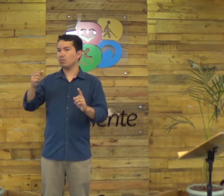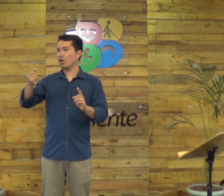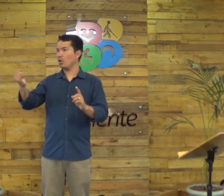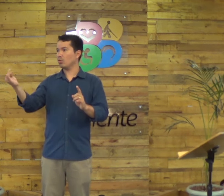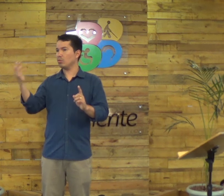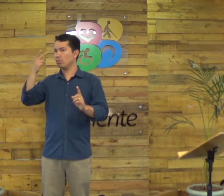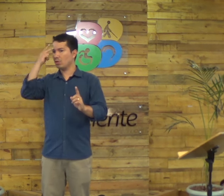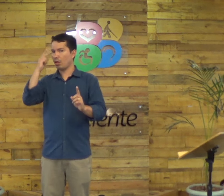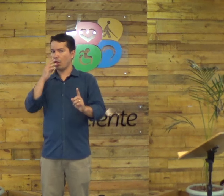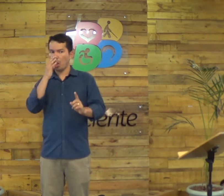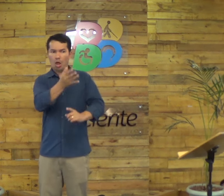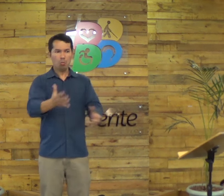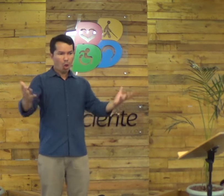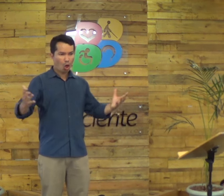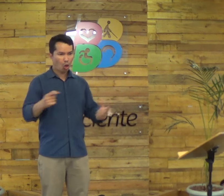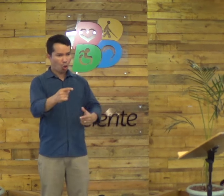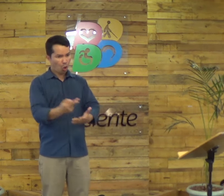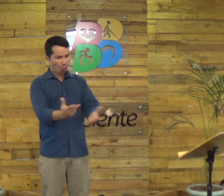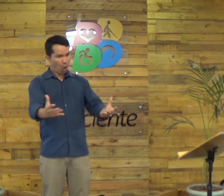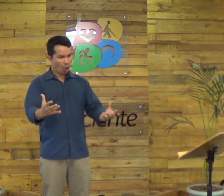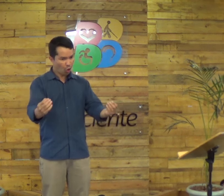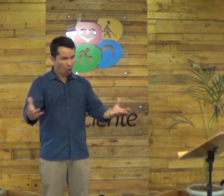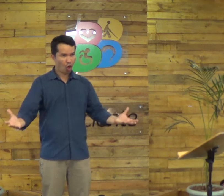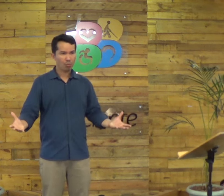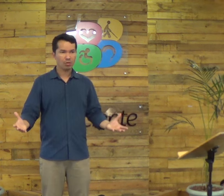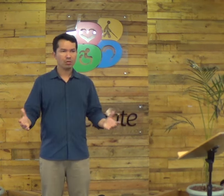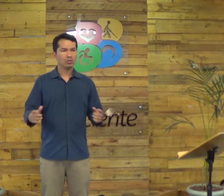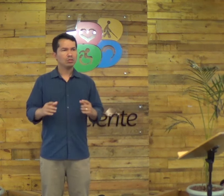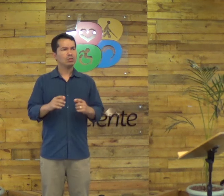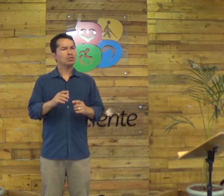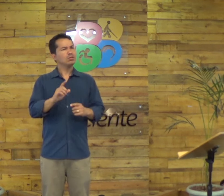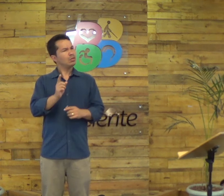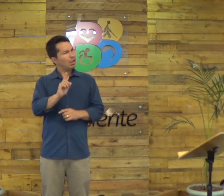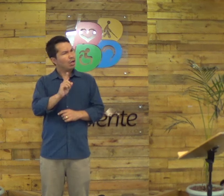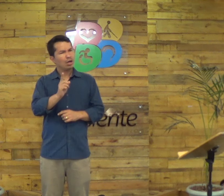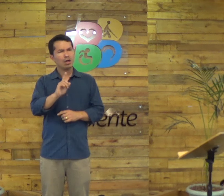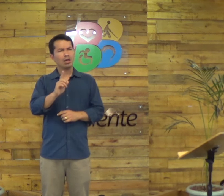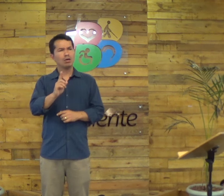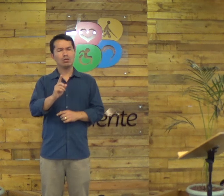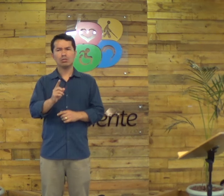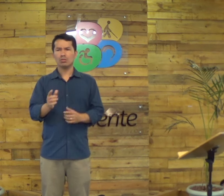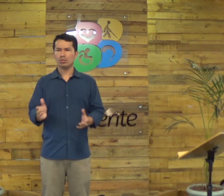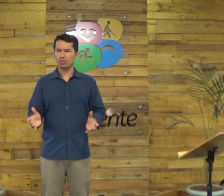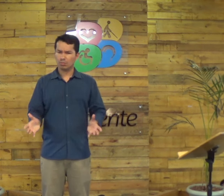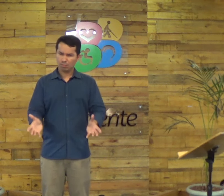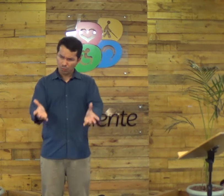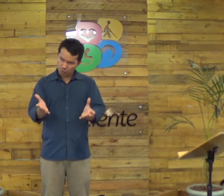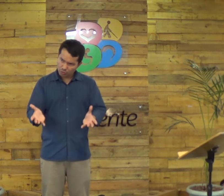e eu percebo que, as pessoas, falam, ah, poxa vida, você não sabia? Não é, isso que faz, gente, que isso?